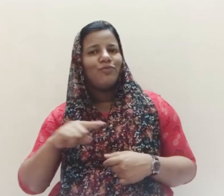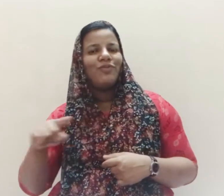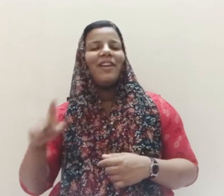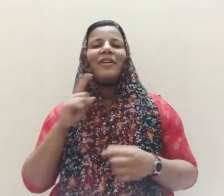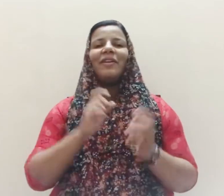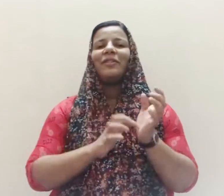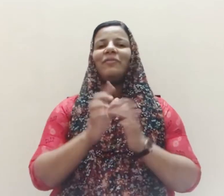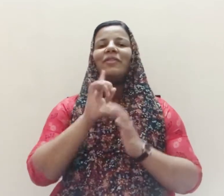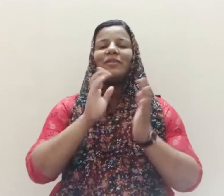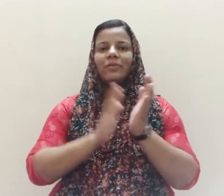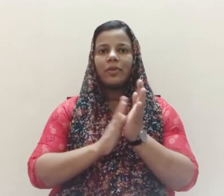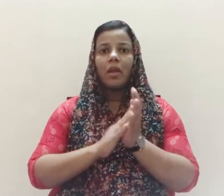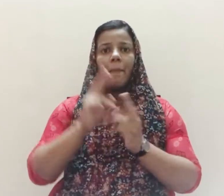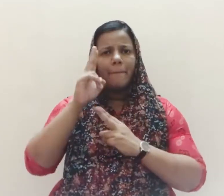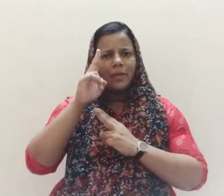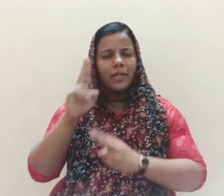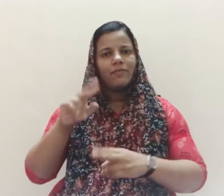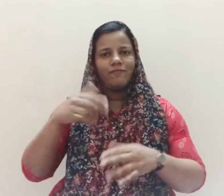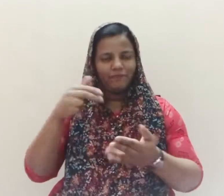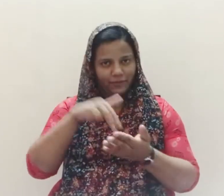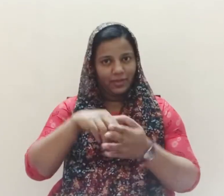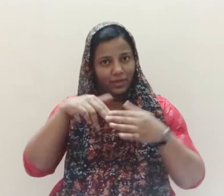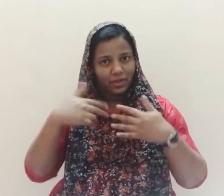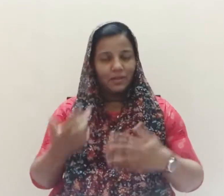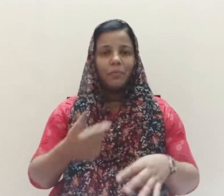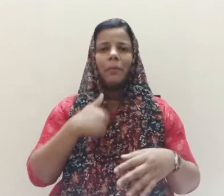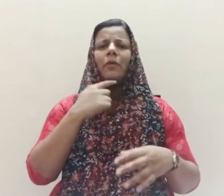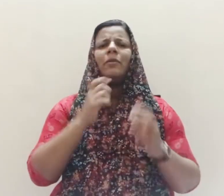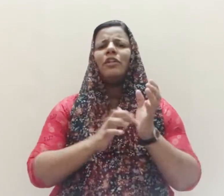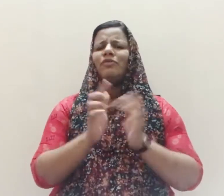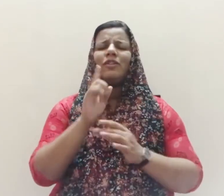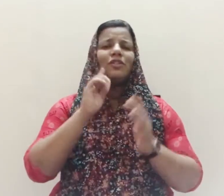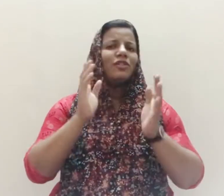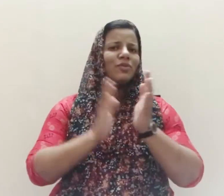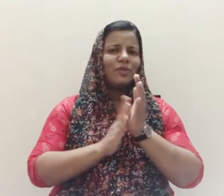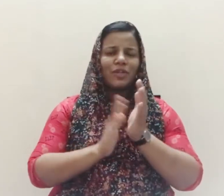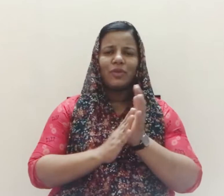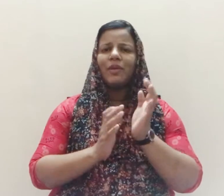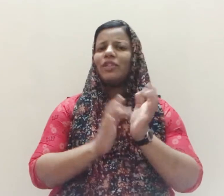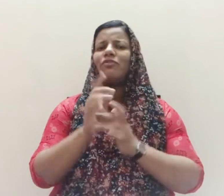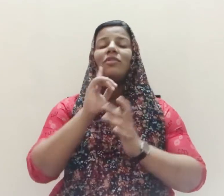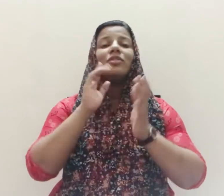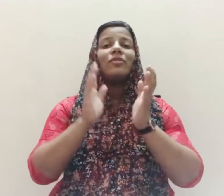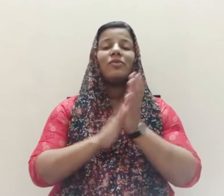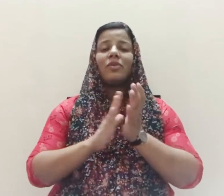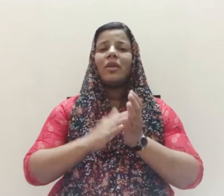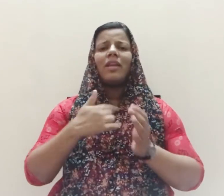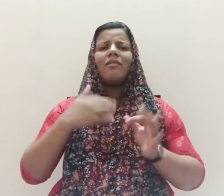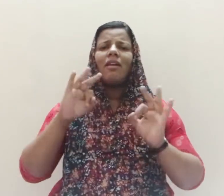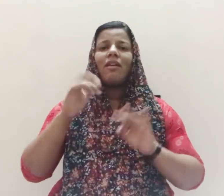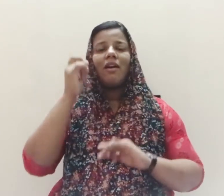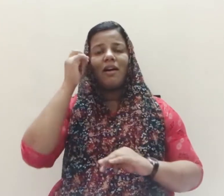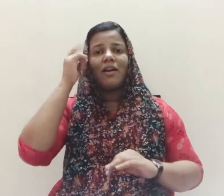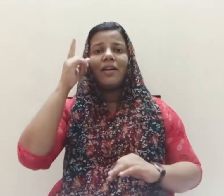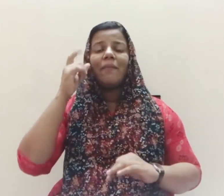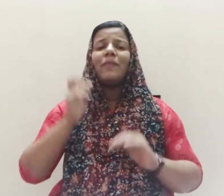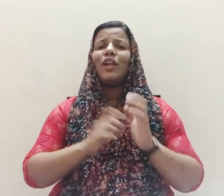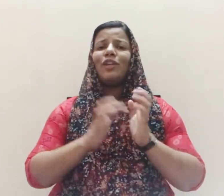സ്തുതിക്കും. പ്രത്യാശ വെച്ചിട്ട് പറ, കർത്താവെ ഞാനങ്ങേ സ്തുതിക്കുന്നു, കർത്താവെ ഞാനങ്ങേ സ്തുതിക്കുന്നു. കാരണം എനിക്കറിയാം എൻ്റെ കർത്താവ് എന്നെ